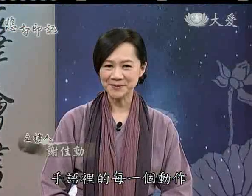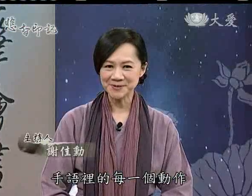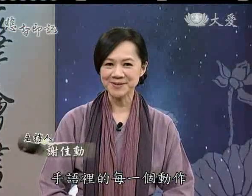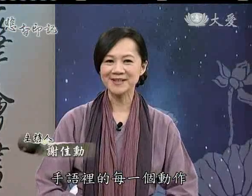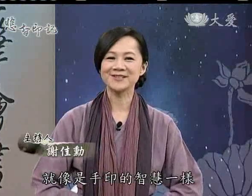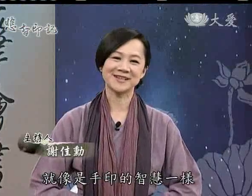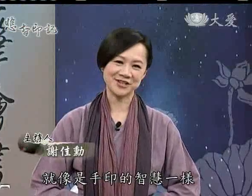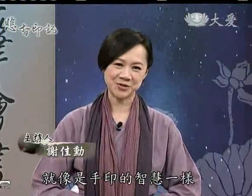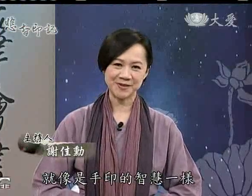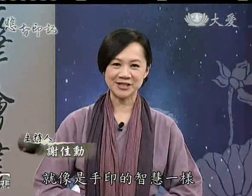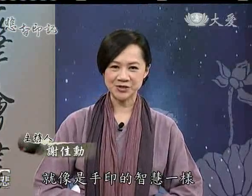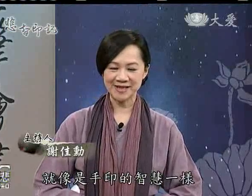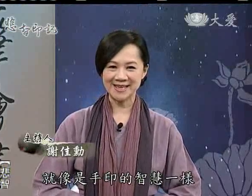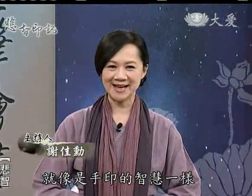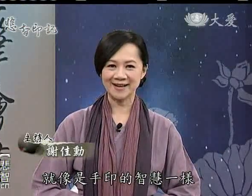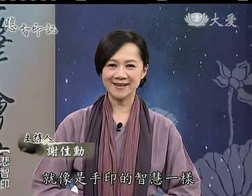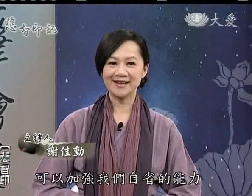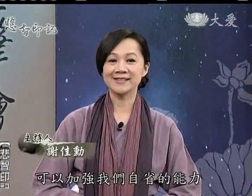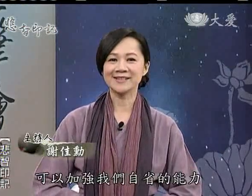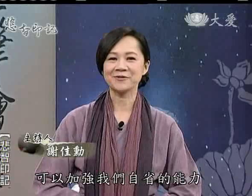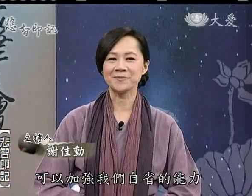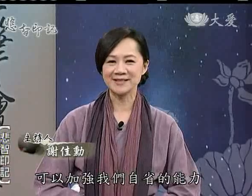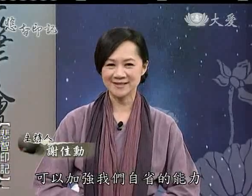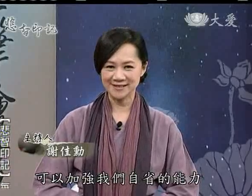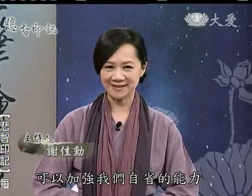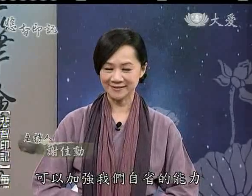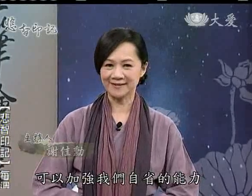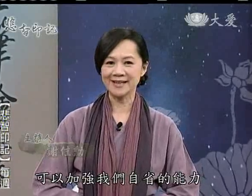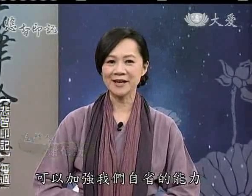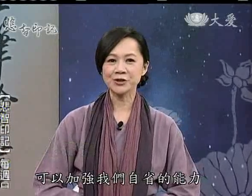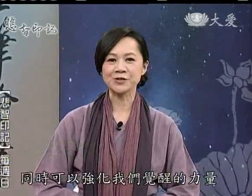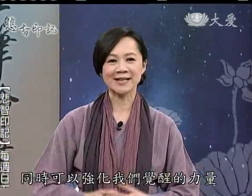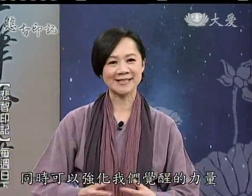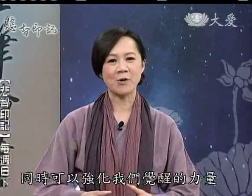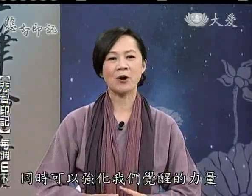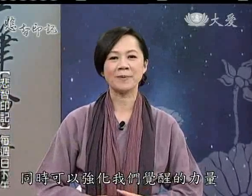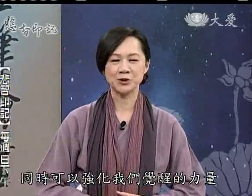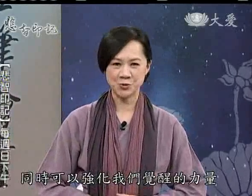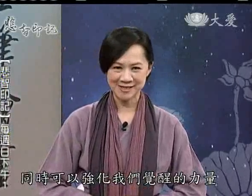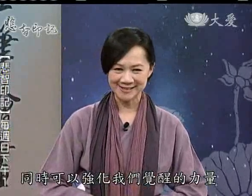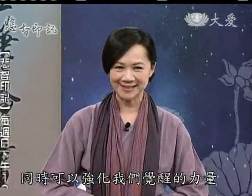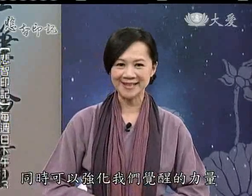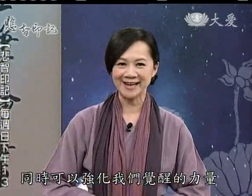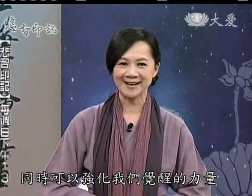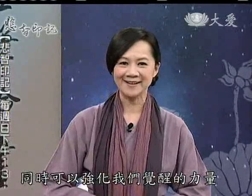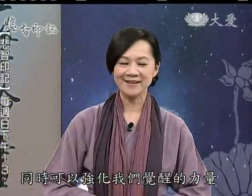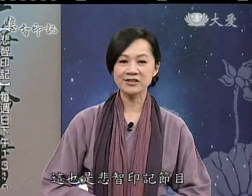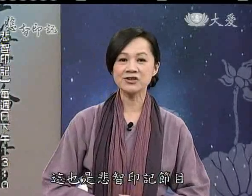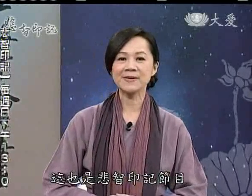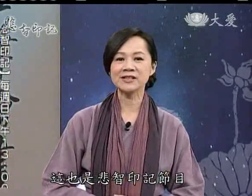动作就像是手印的智慧一样，可以加强我们自省的能力，同时可以强化我们觉醒的力量。这也是《悲智印